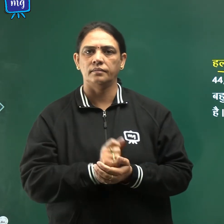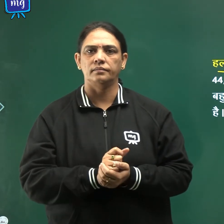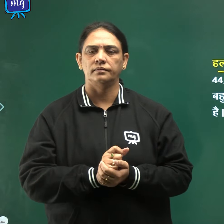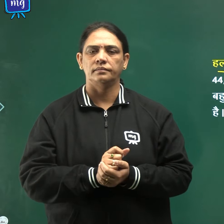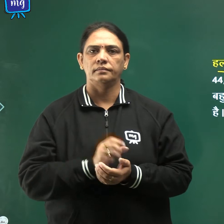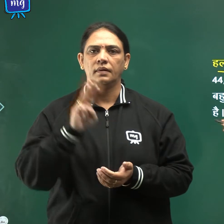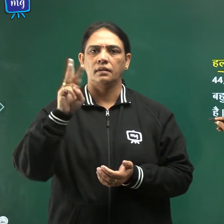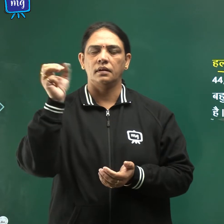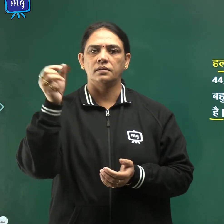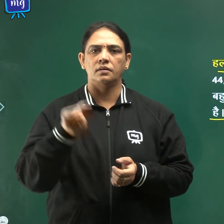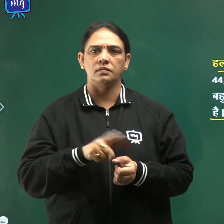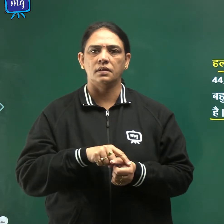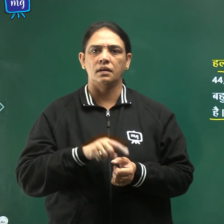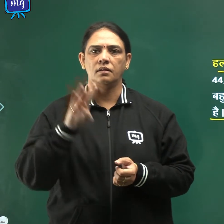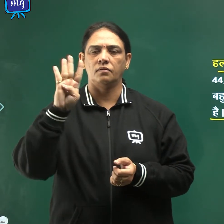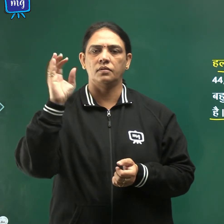30 से 40